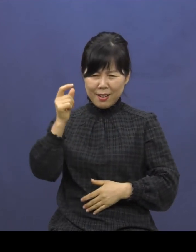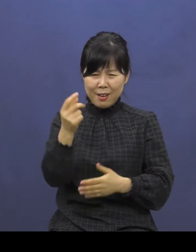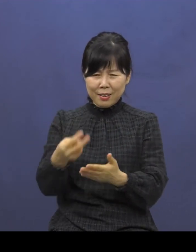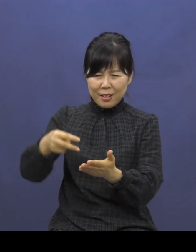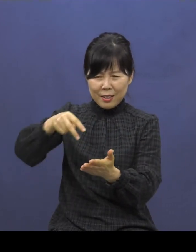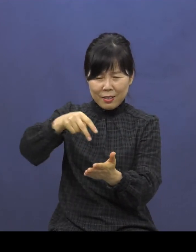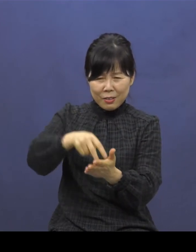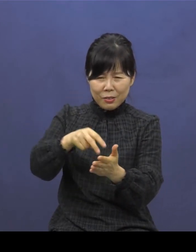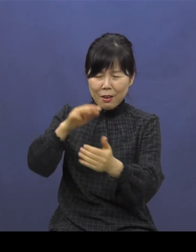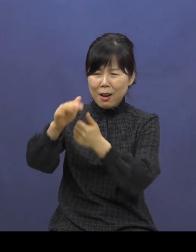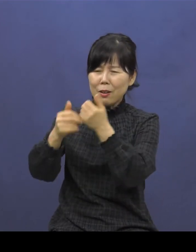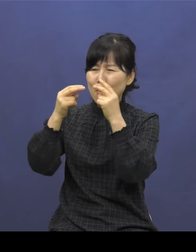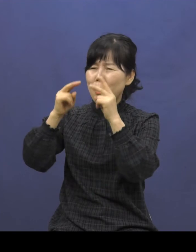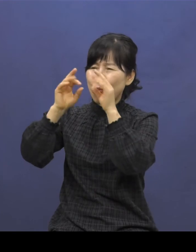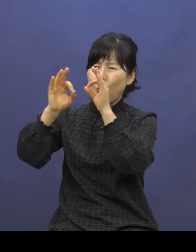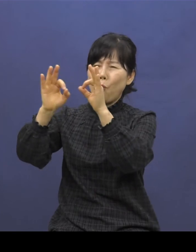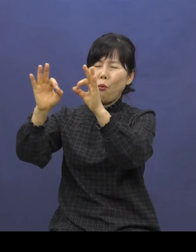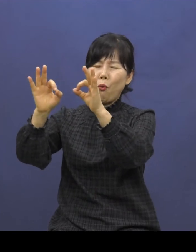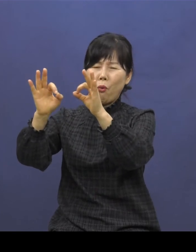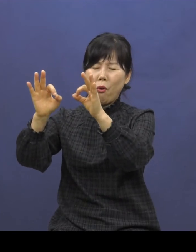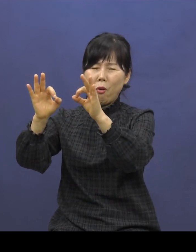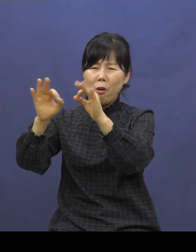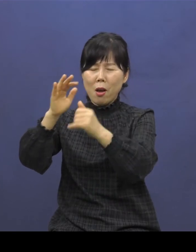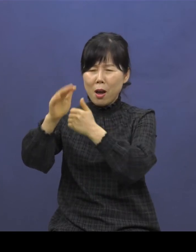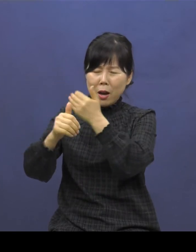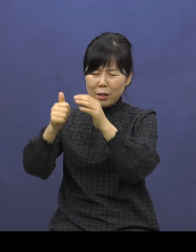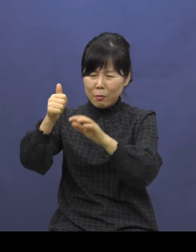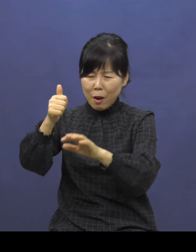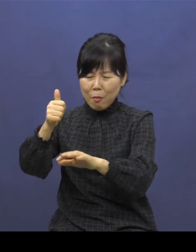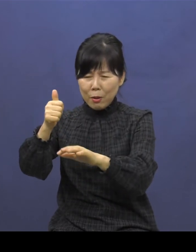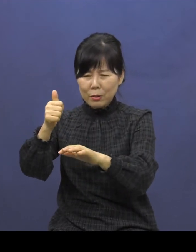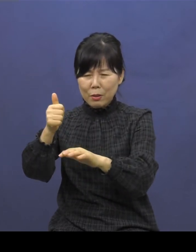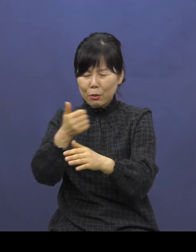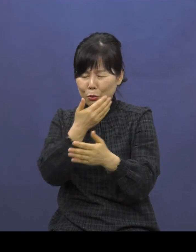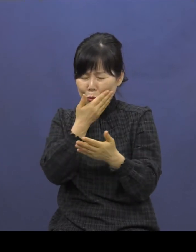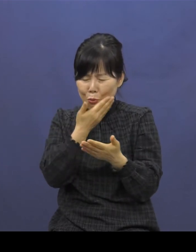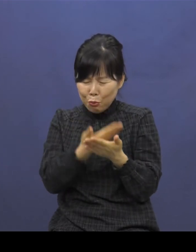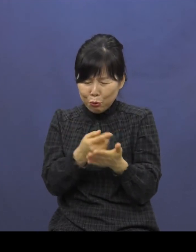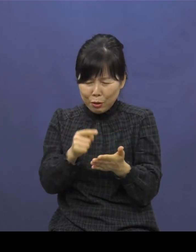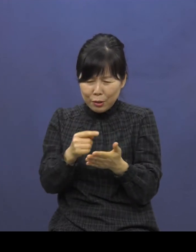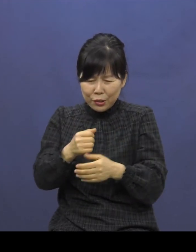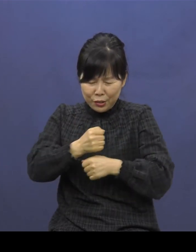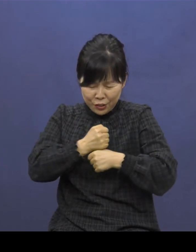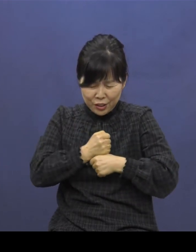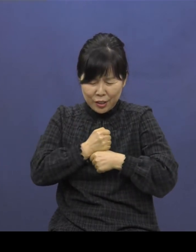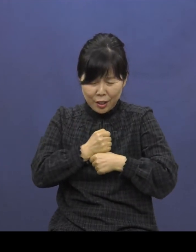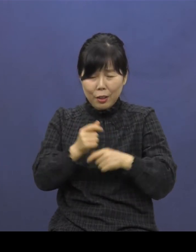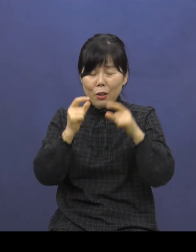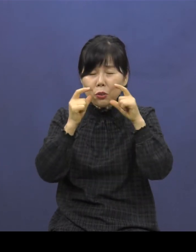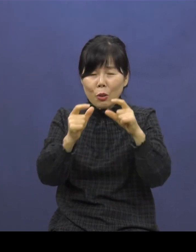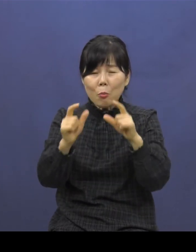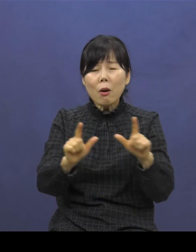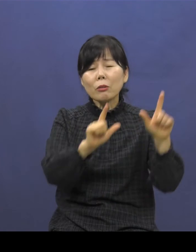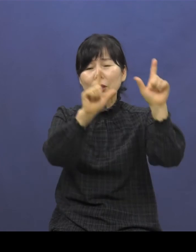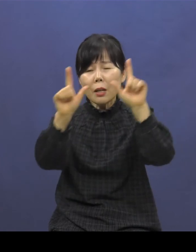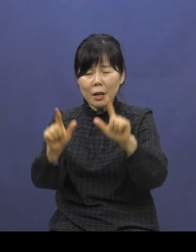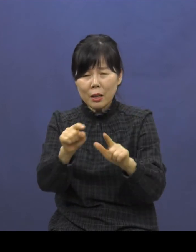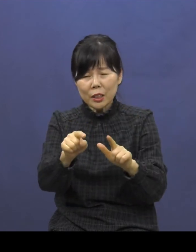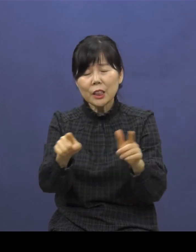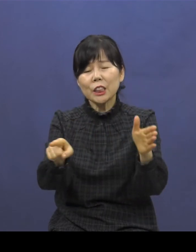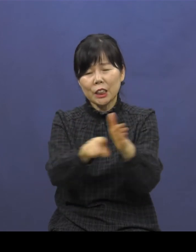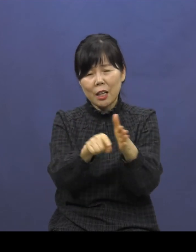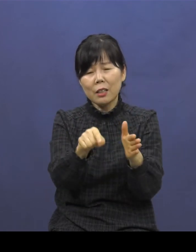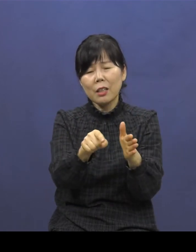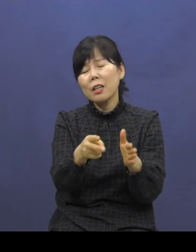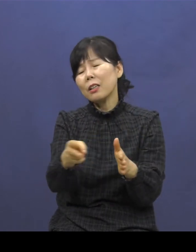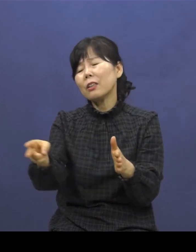그때 다시 한번 그 자리에서 분연히 일어나서 하나님을 바라보고 하나님 앞에서 이 소중한 것을 나는 지키겠다고 선포하고 나가는